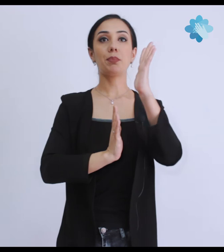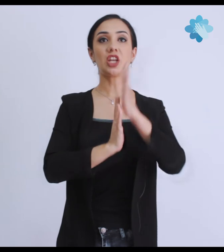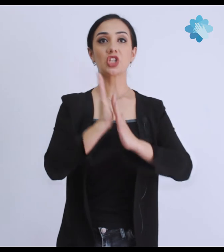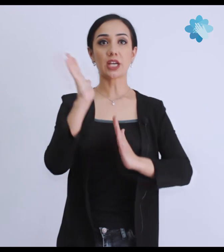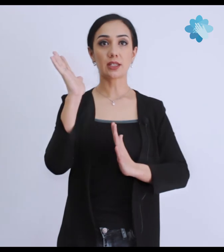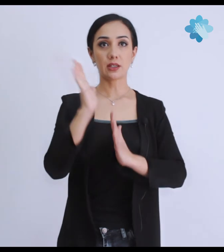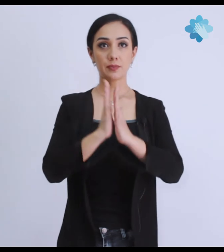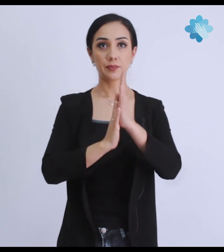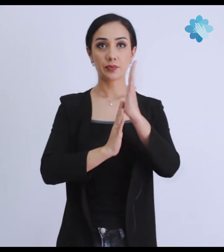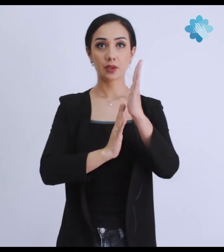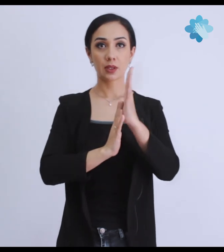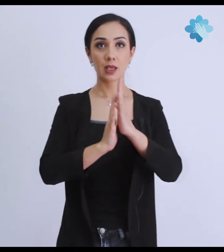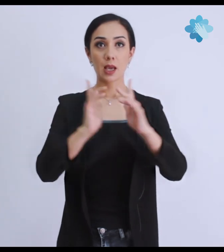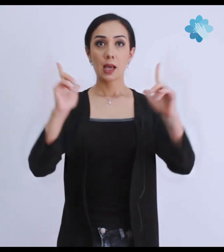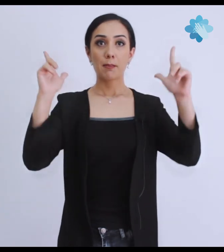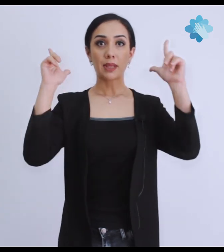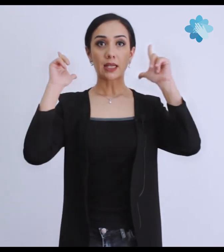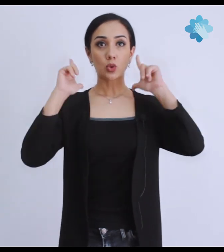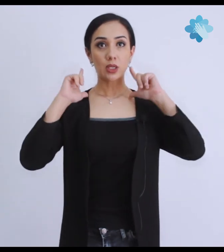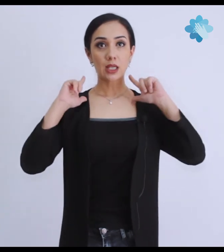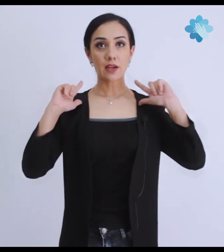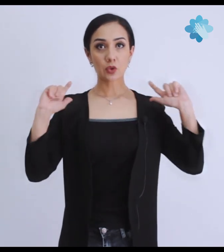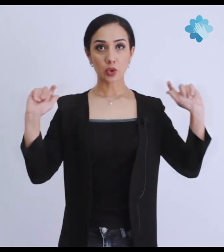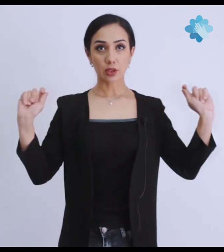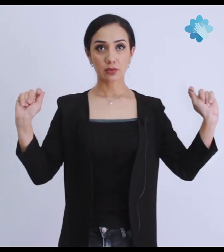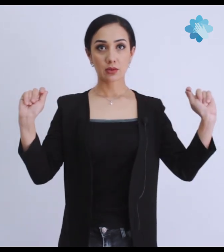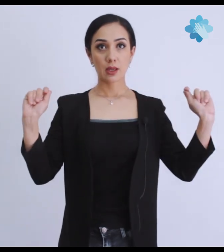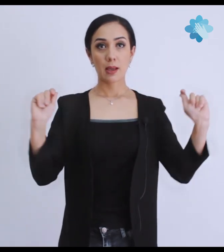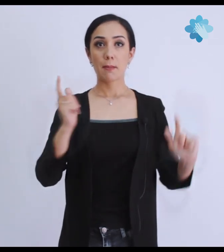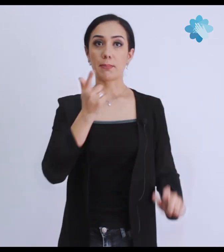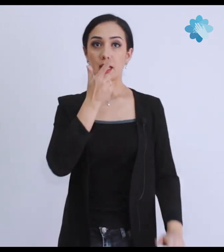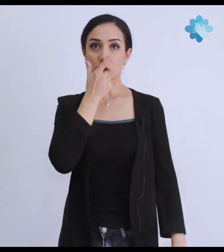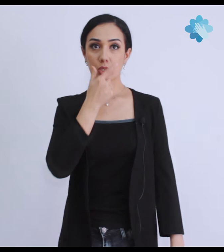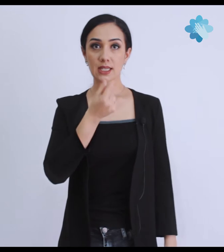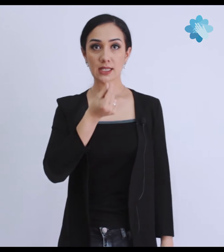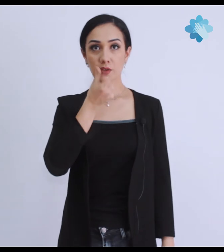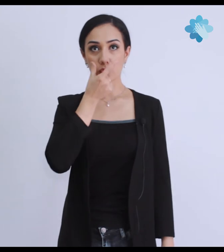перчатки платок головной платок носовой